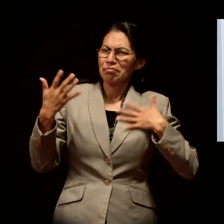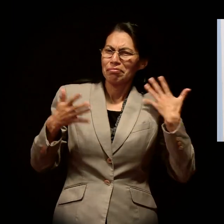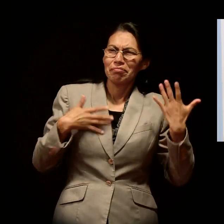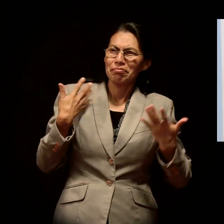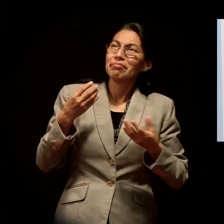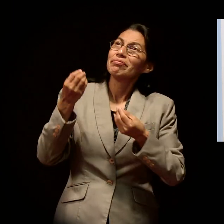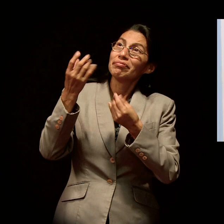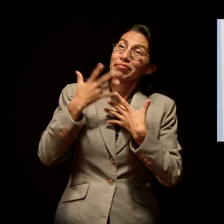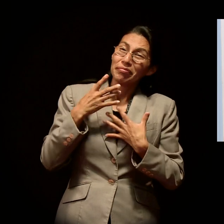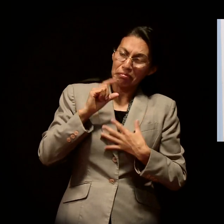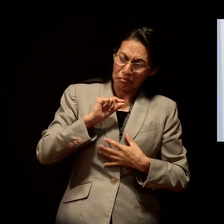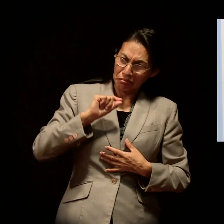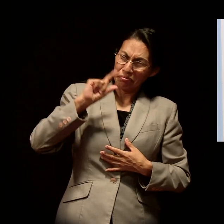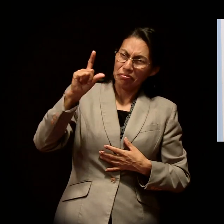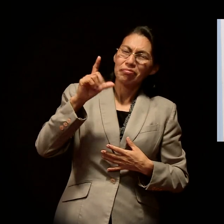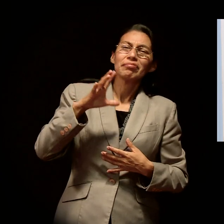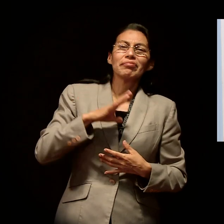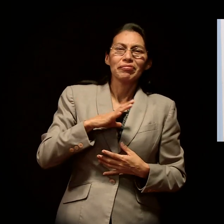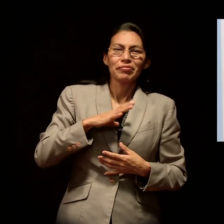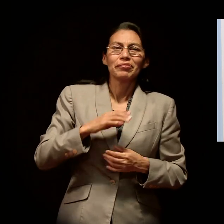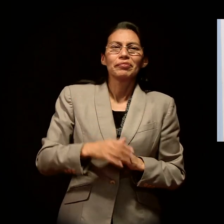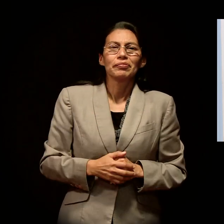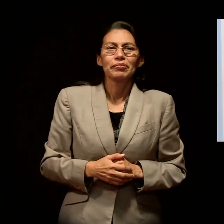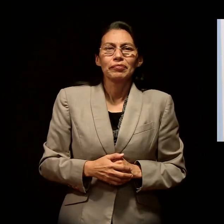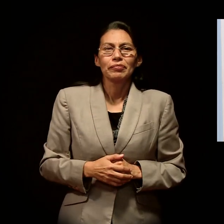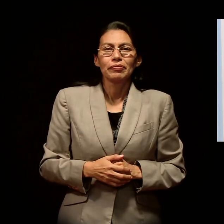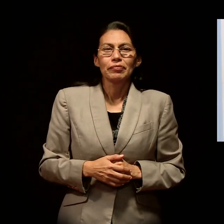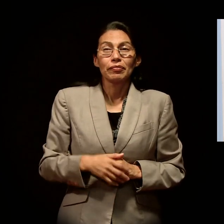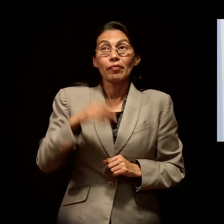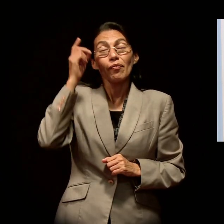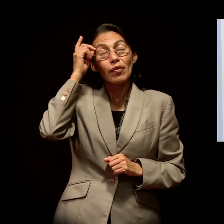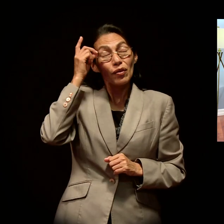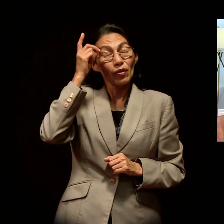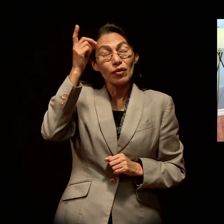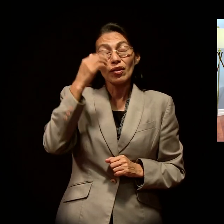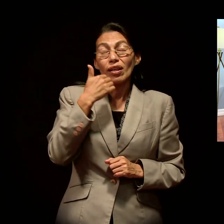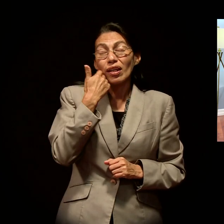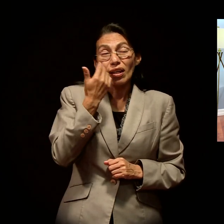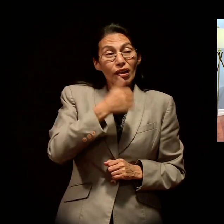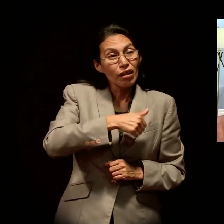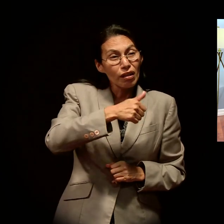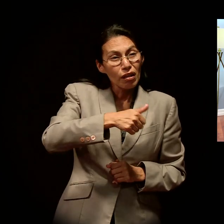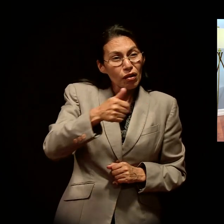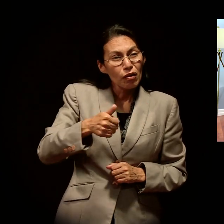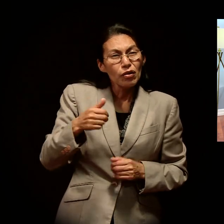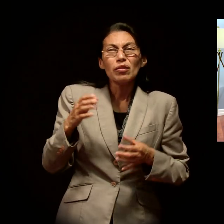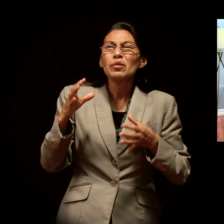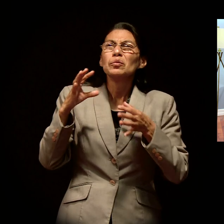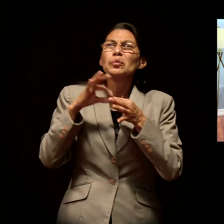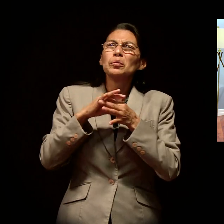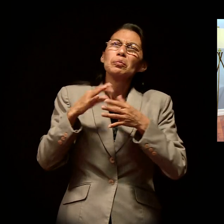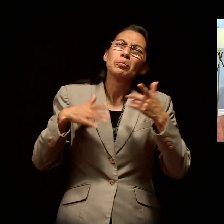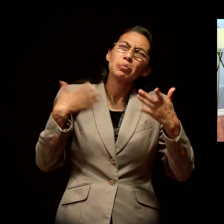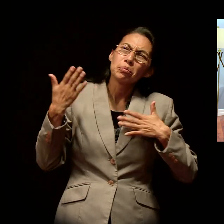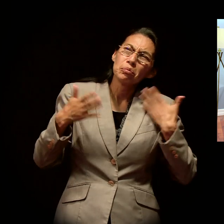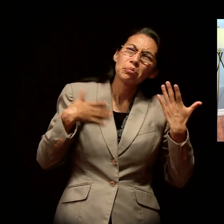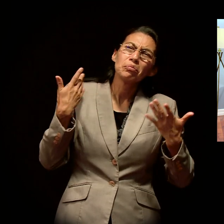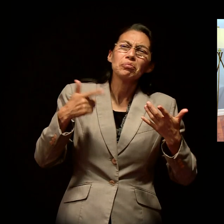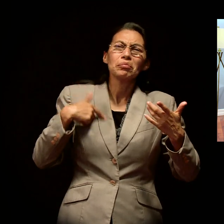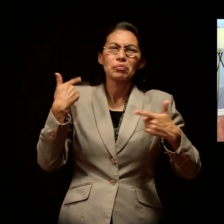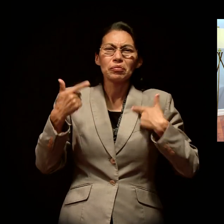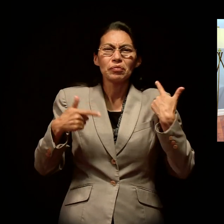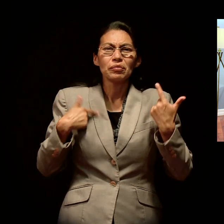felicidad y el éxito en todo sentido que es el deseo de un padre para sus hijos verdad correctamos plenitud de vida